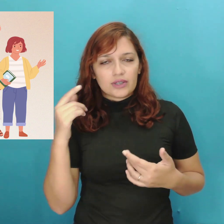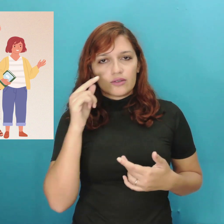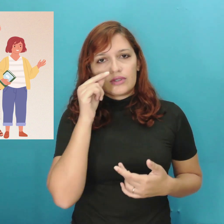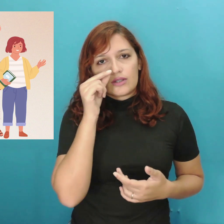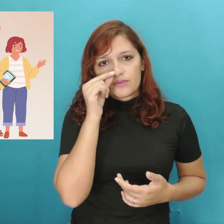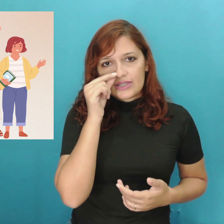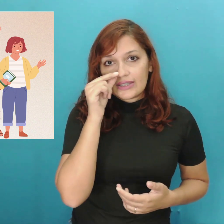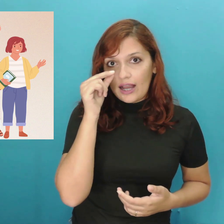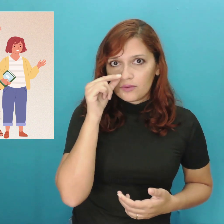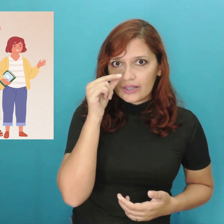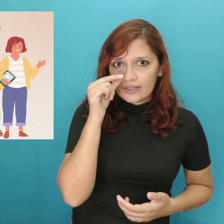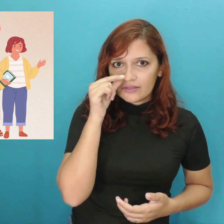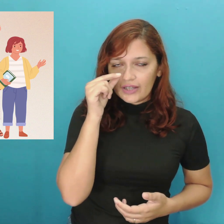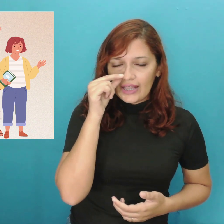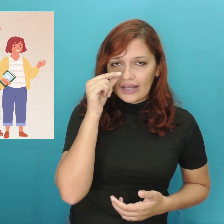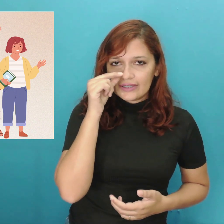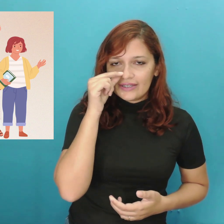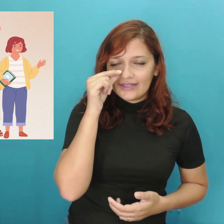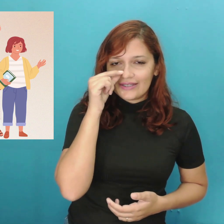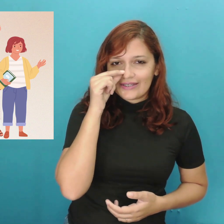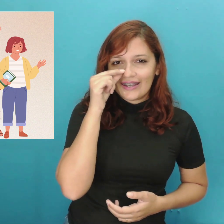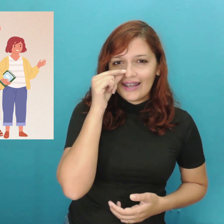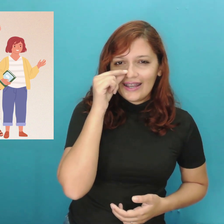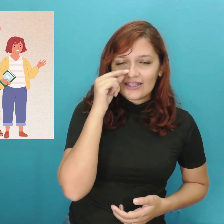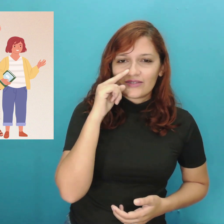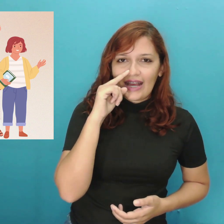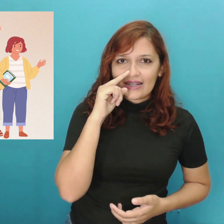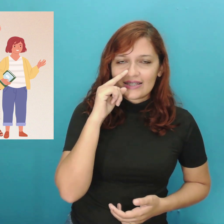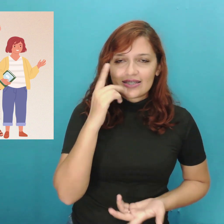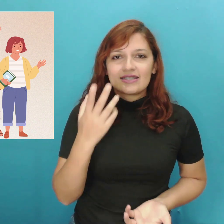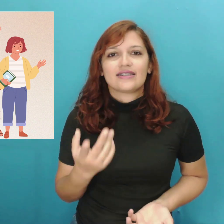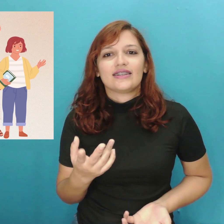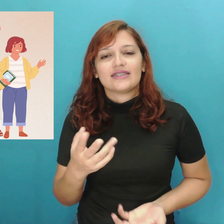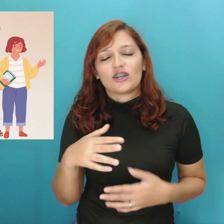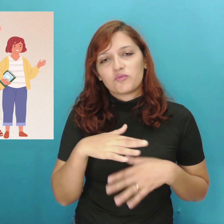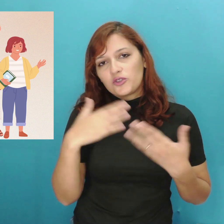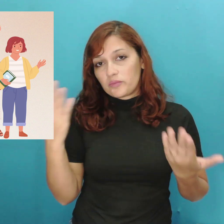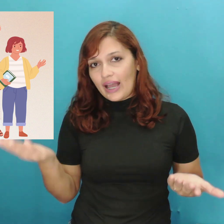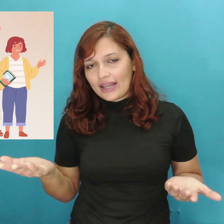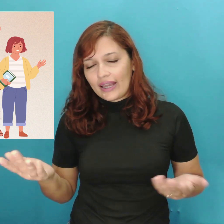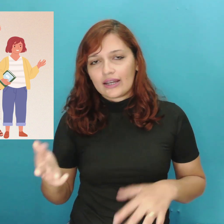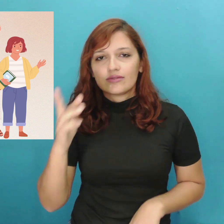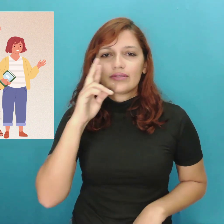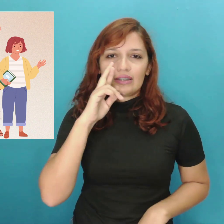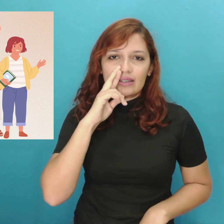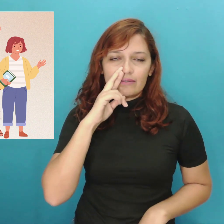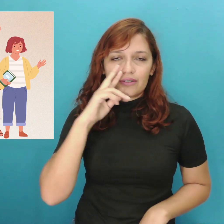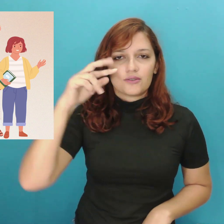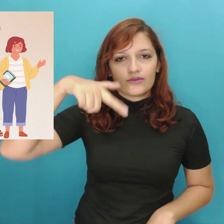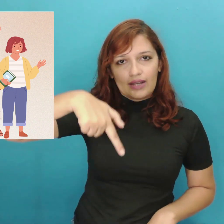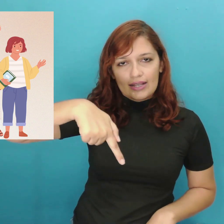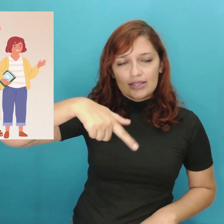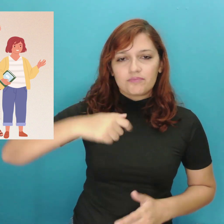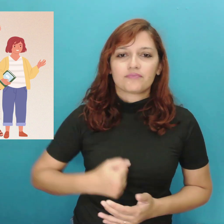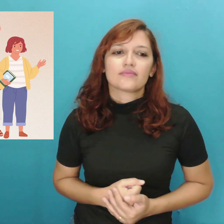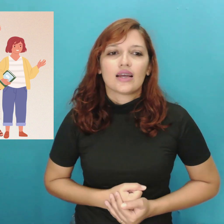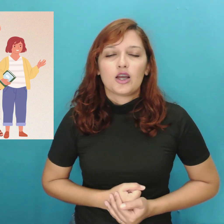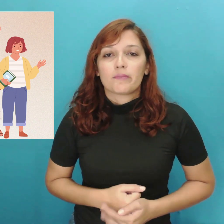eu tinha um sinal aqui de verdade no nariz. Então, meu nome é Raquel e ficou assim. Mas